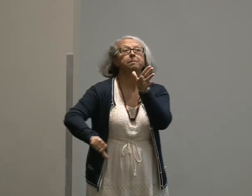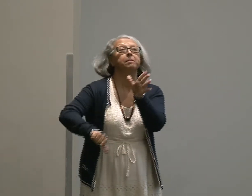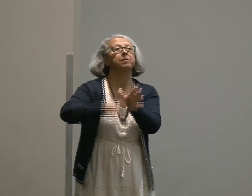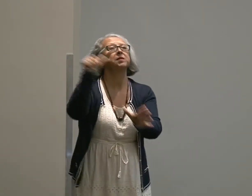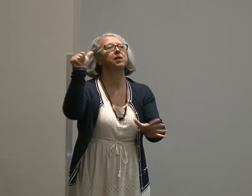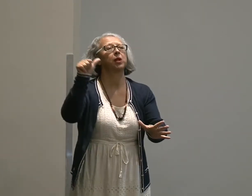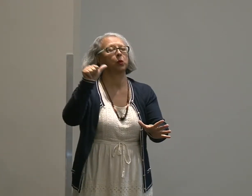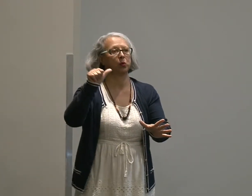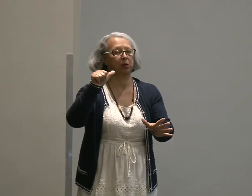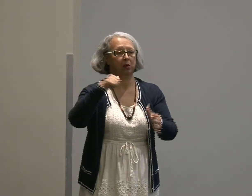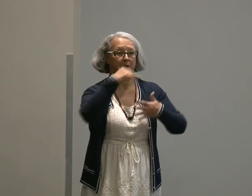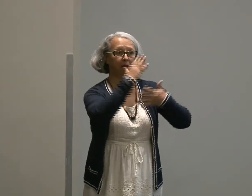Bom, primeiramente,